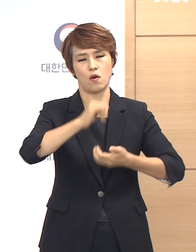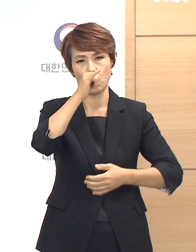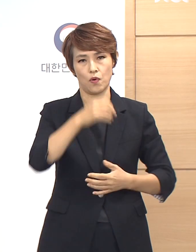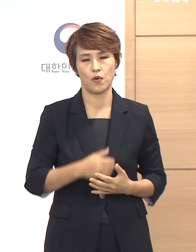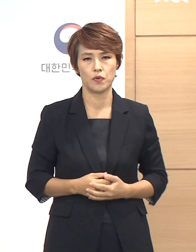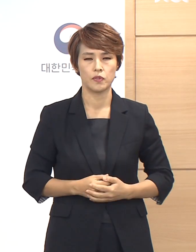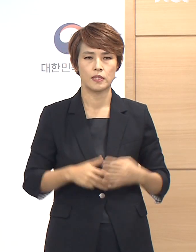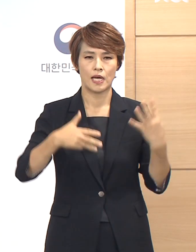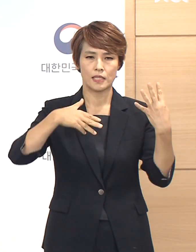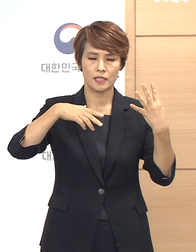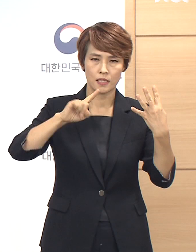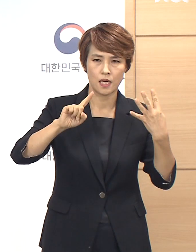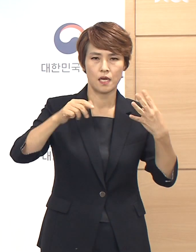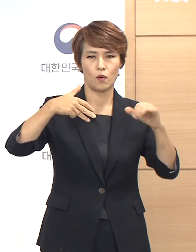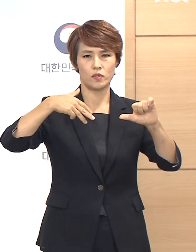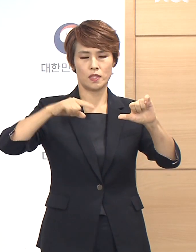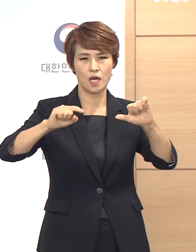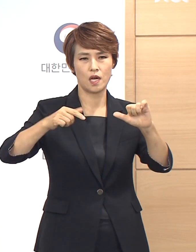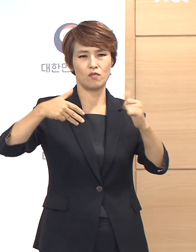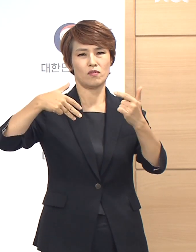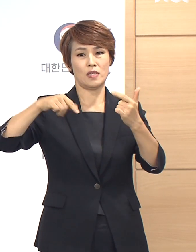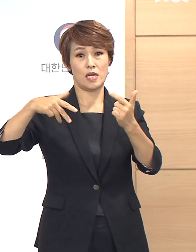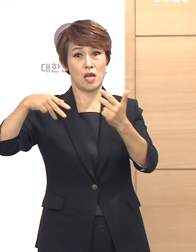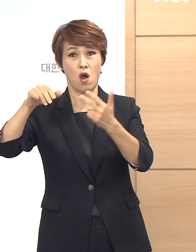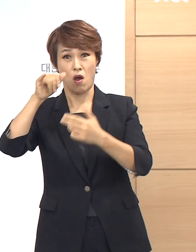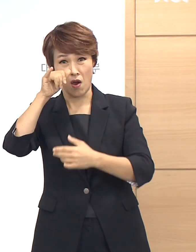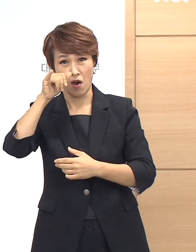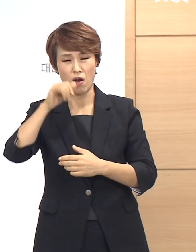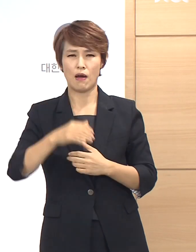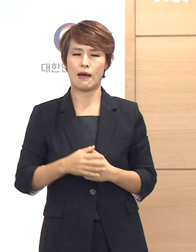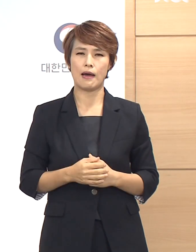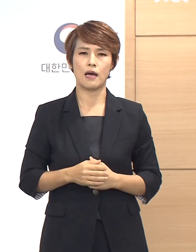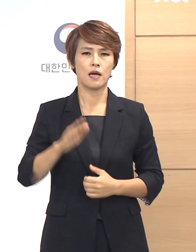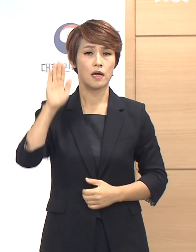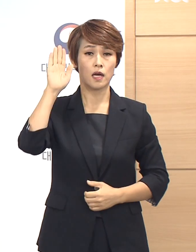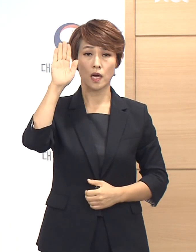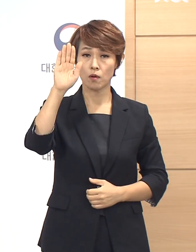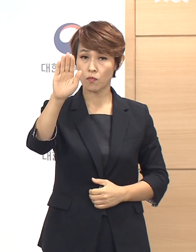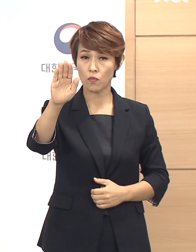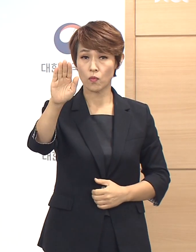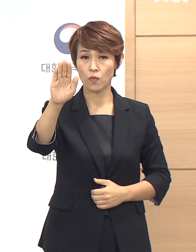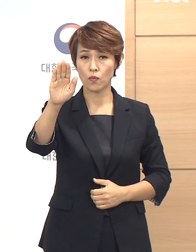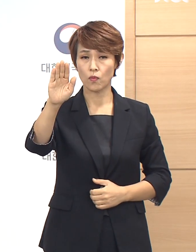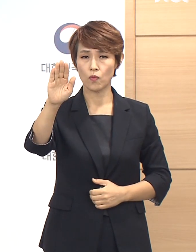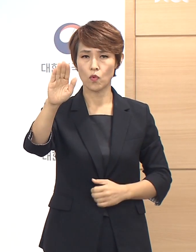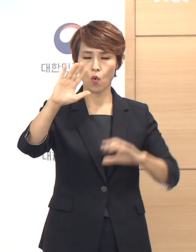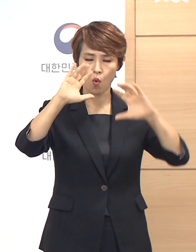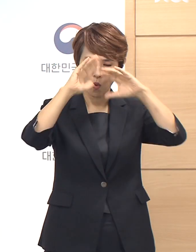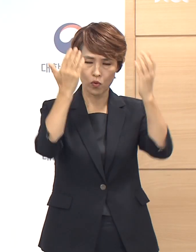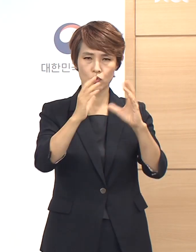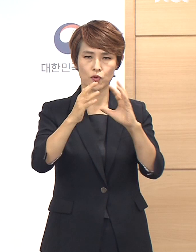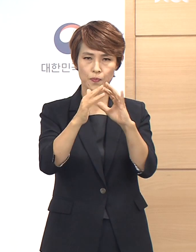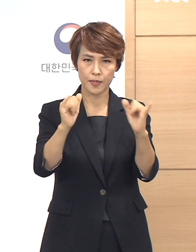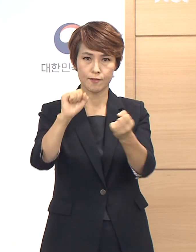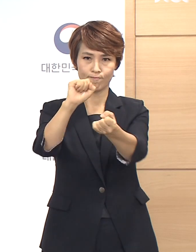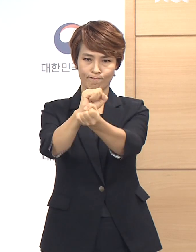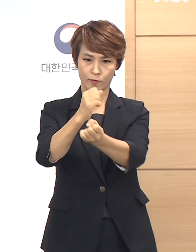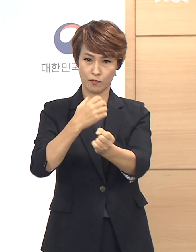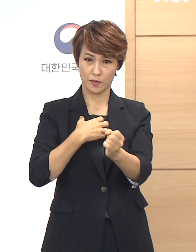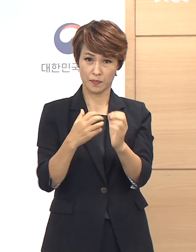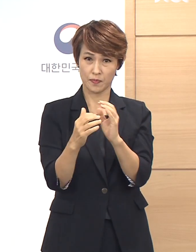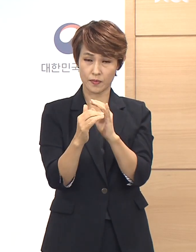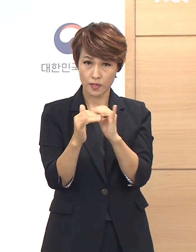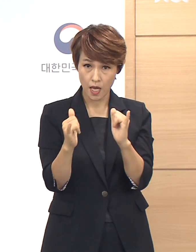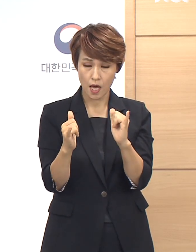4차, 5차로 이어지고 6차, 7차 이렇게 나오지만 이제부터는 앞으로 우리가 전 국민 혹은 고위험자들을 대상으로